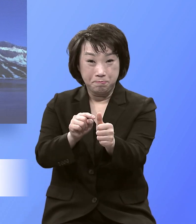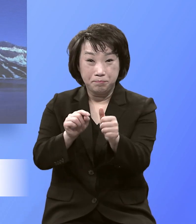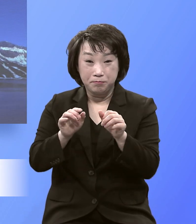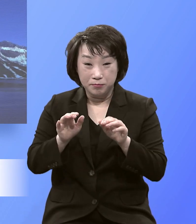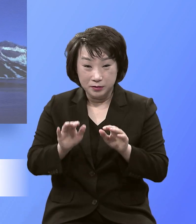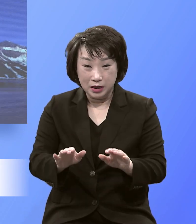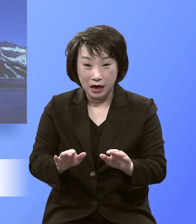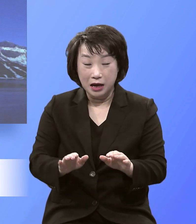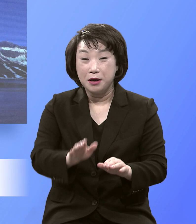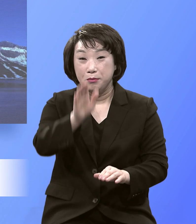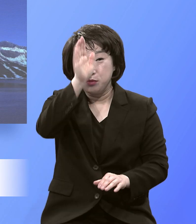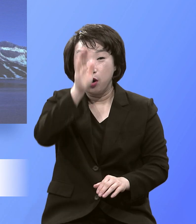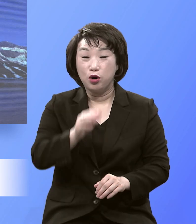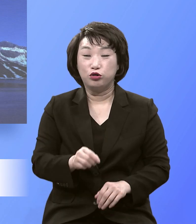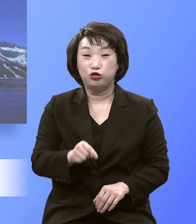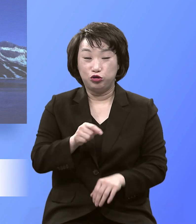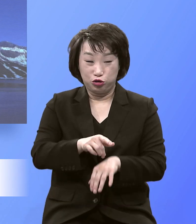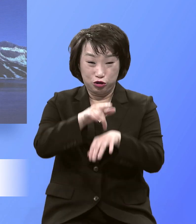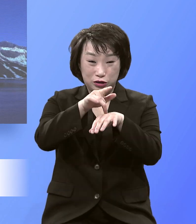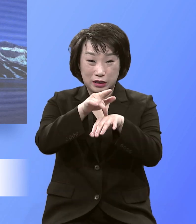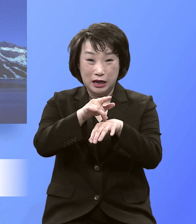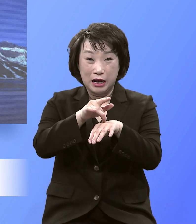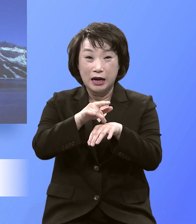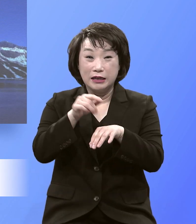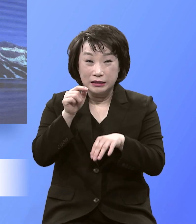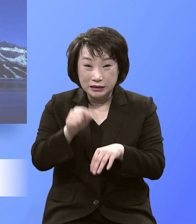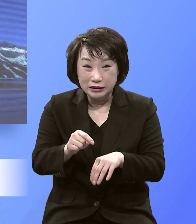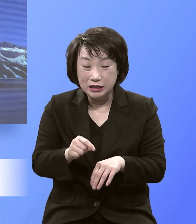명령하노니 질병아, 귀신아,